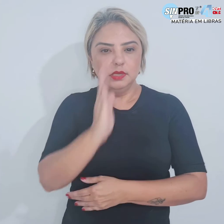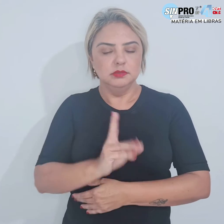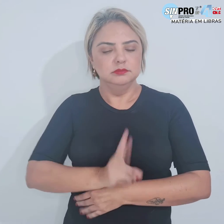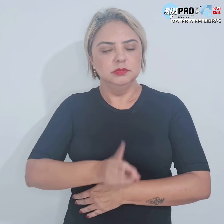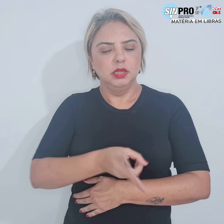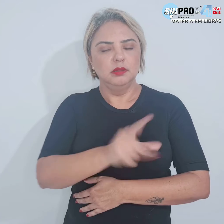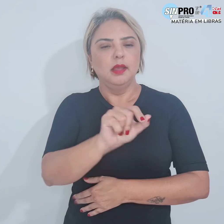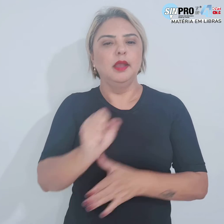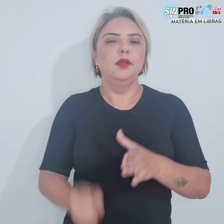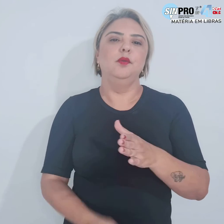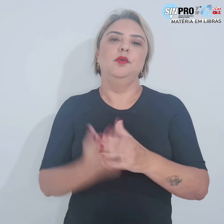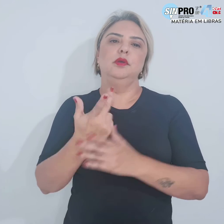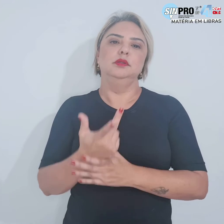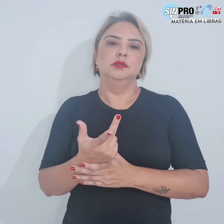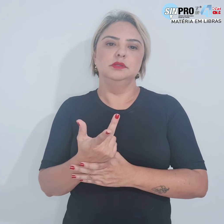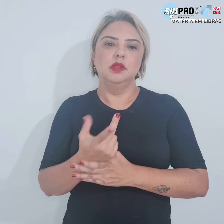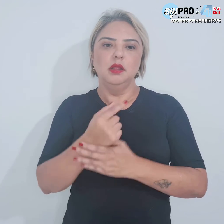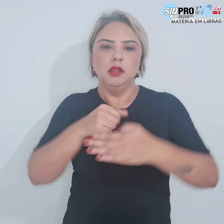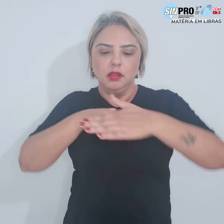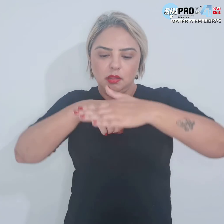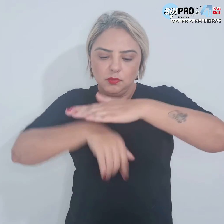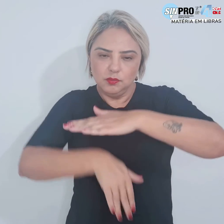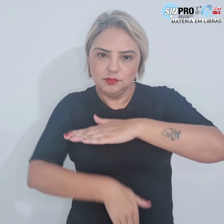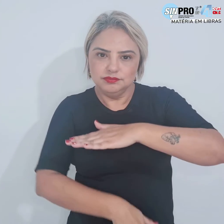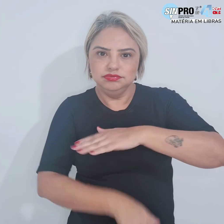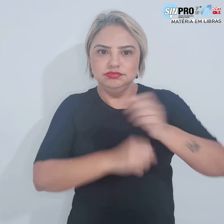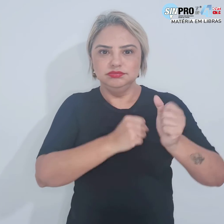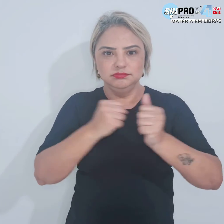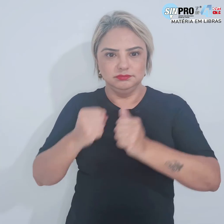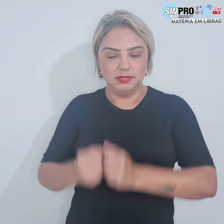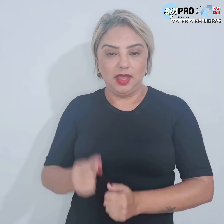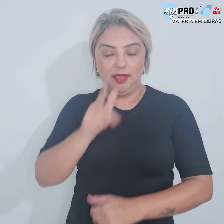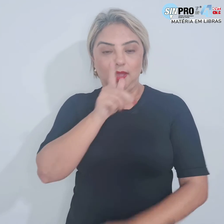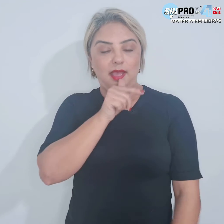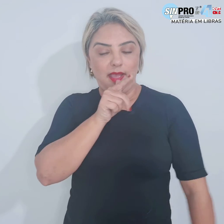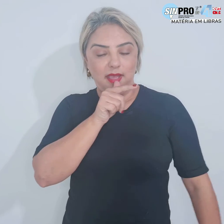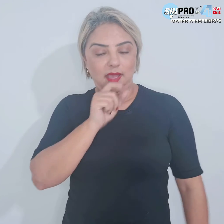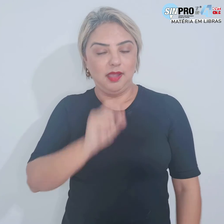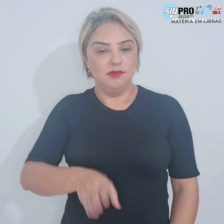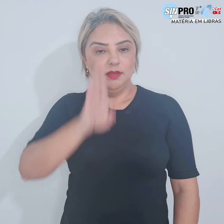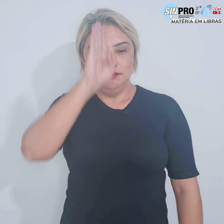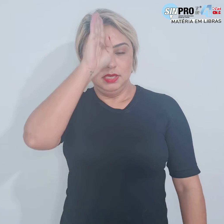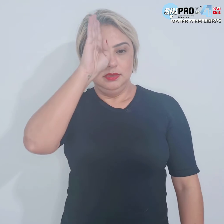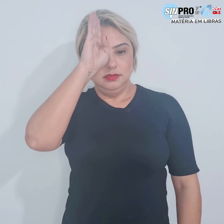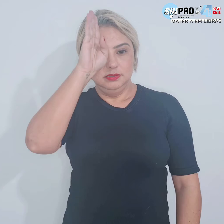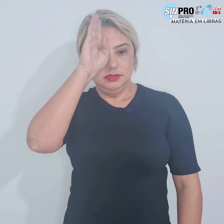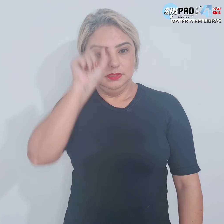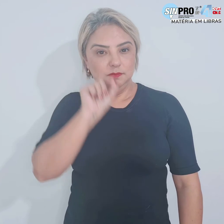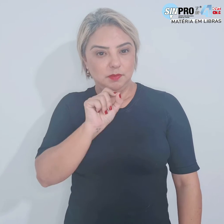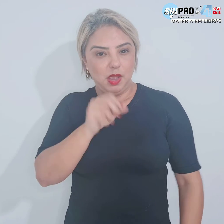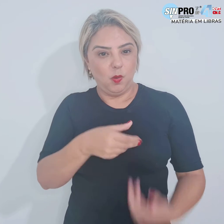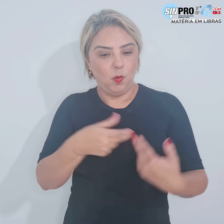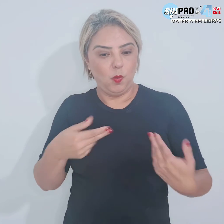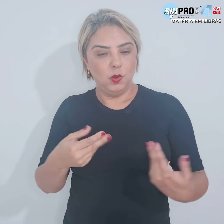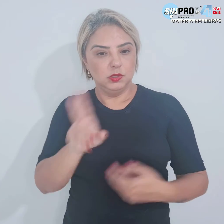Brasil continua ocorrendo nos subterrâneos do poder. A água é a principal